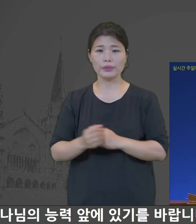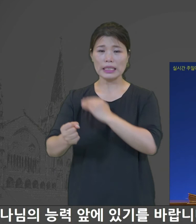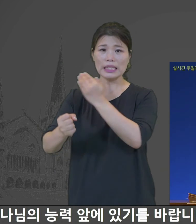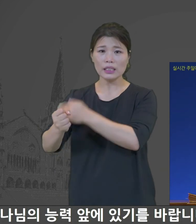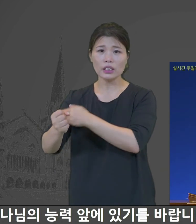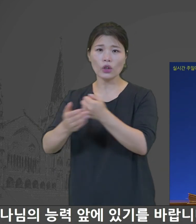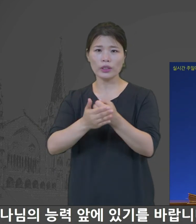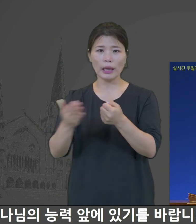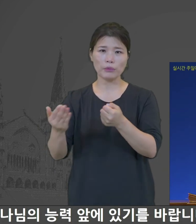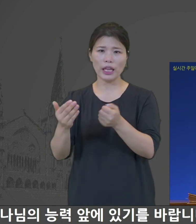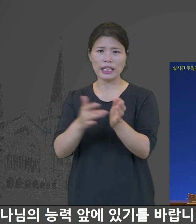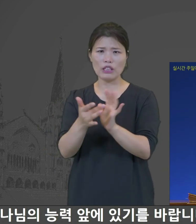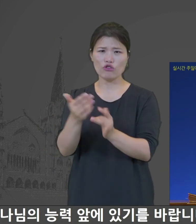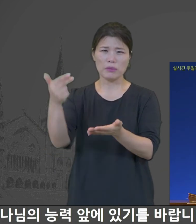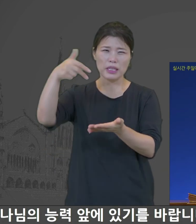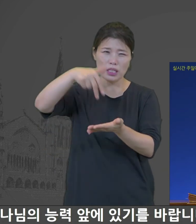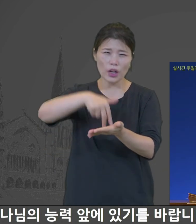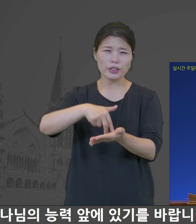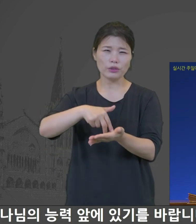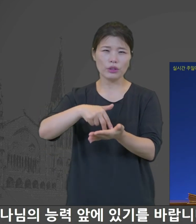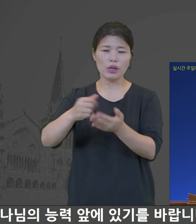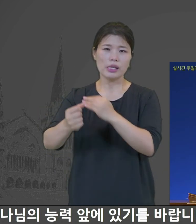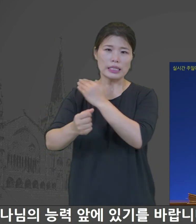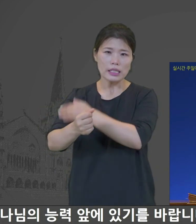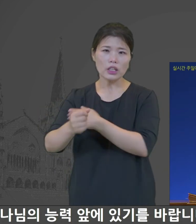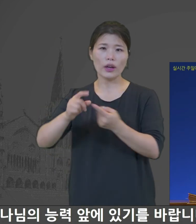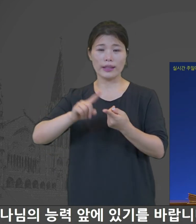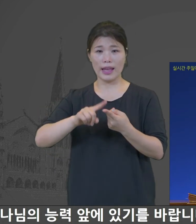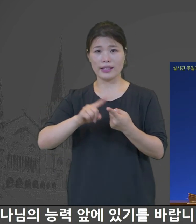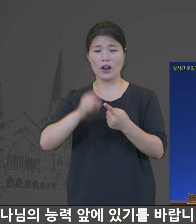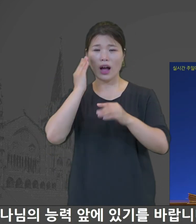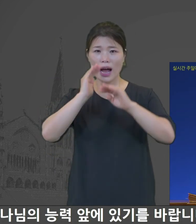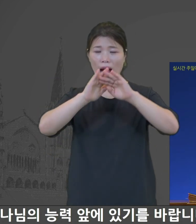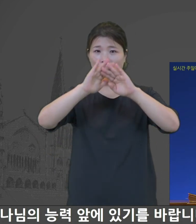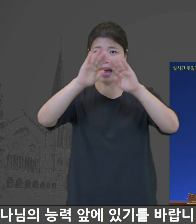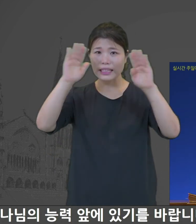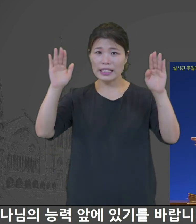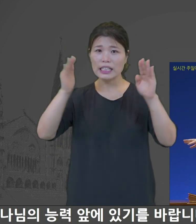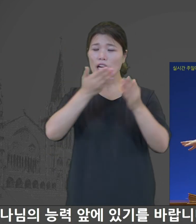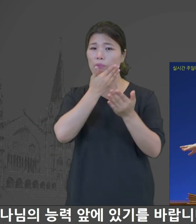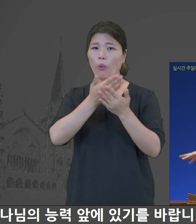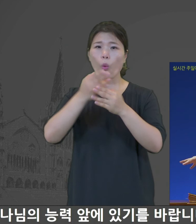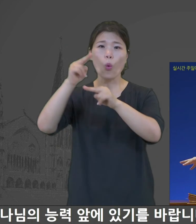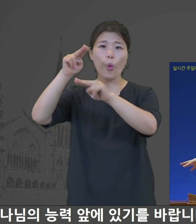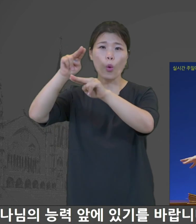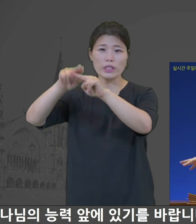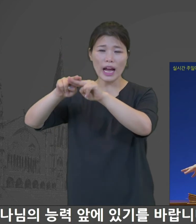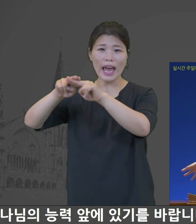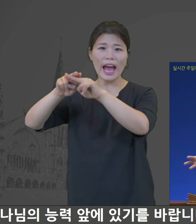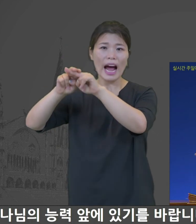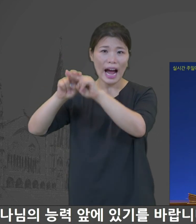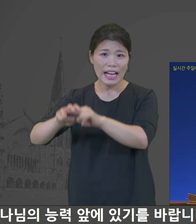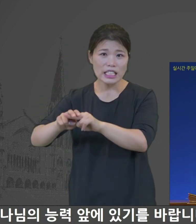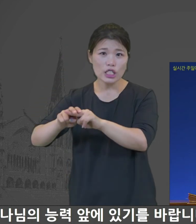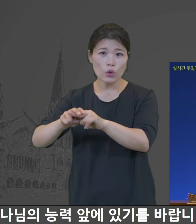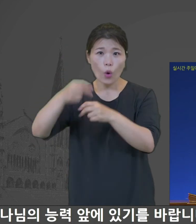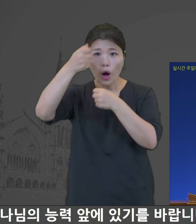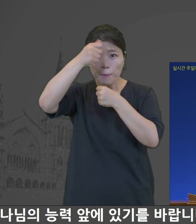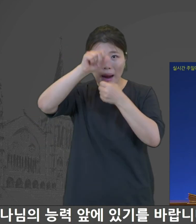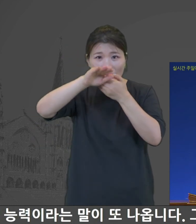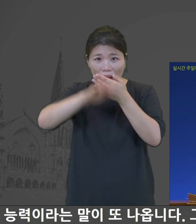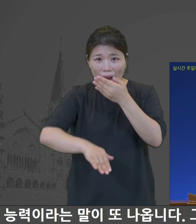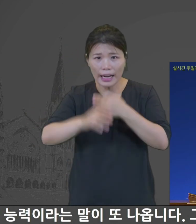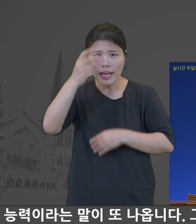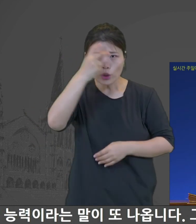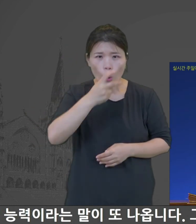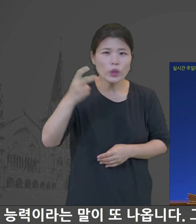그의 능력의 크심에 따라 예수님이 하늘 보좌에 앉으셔서 지금 모든 것을 발 아래 두시고 통치하신다,